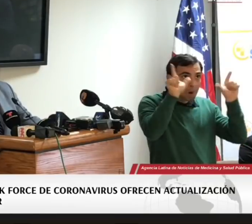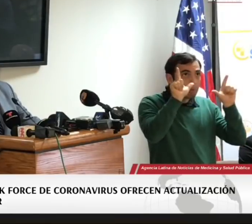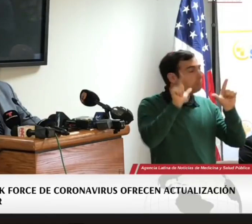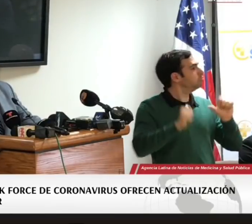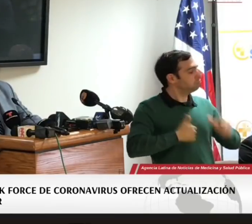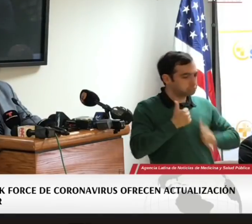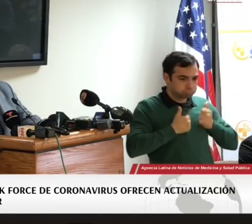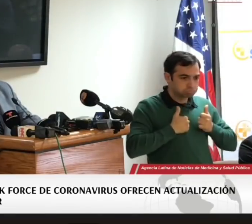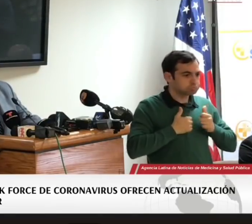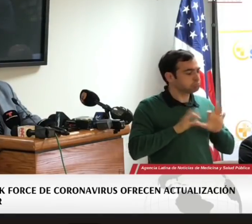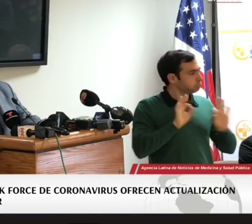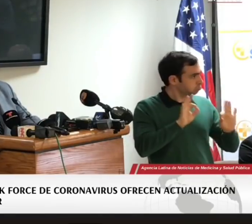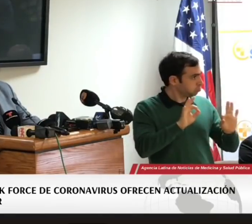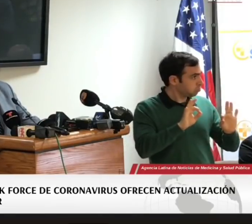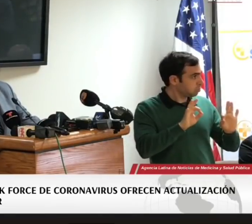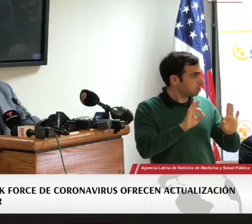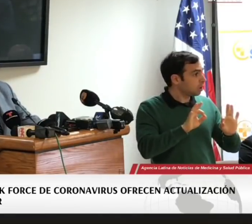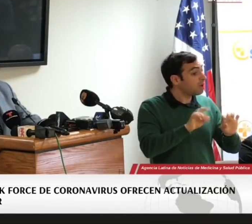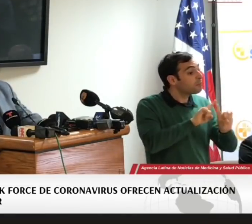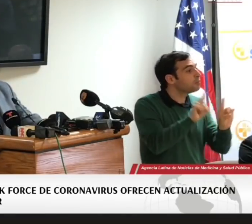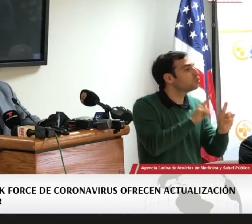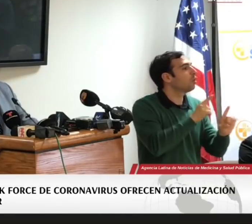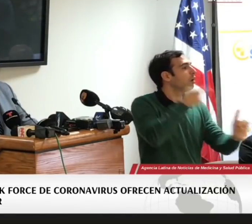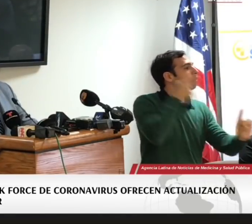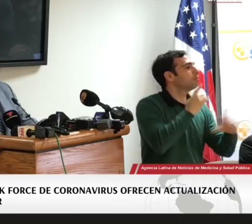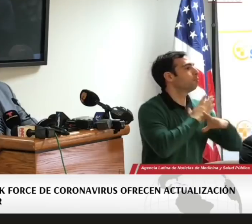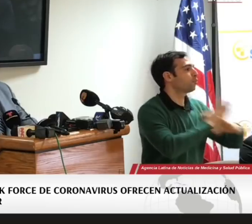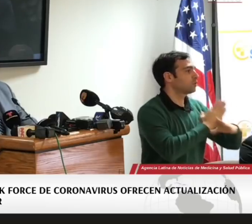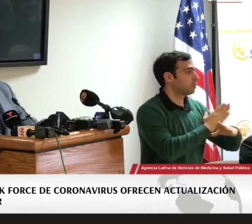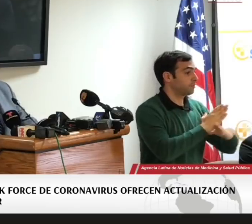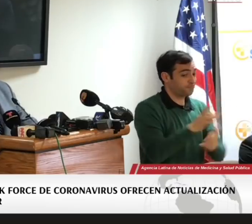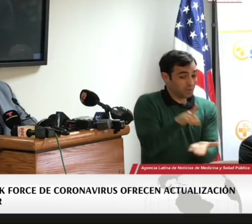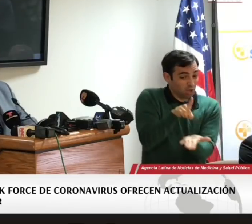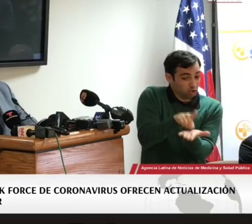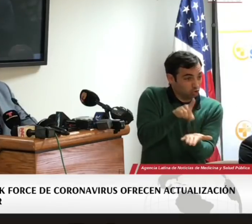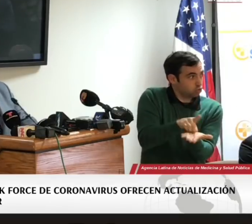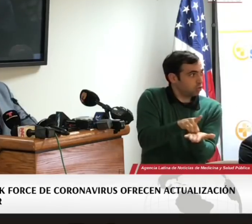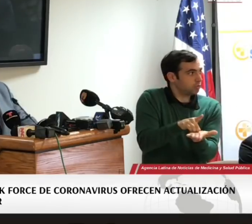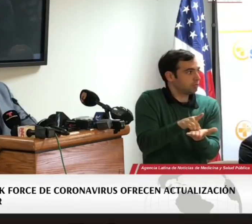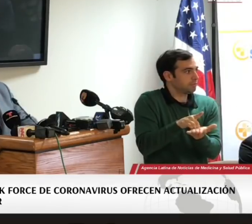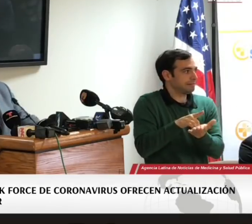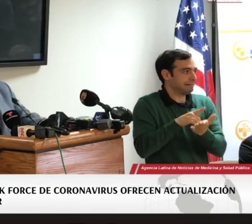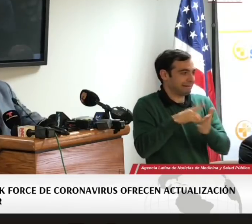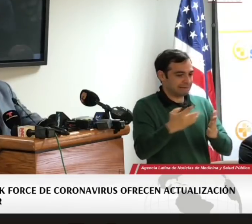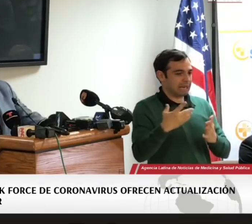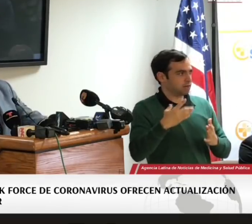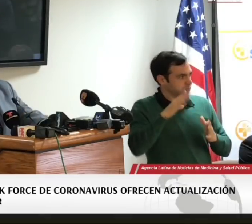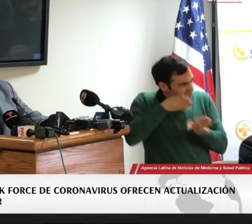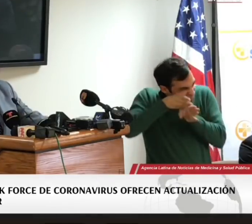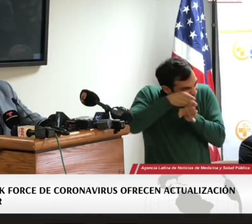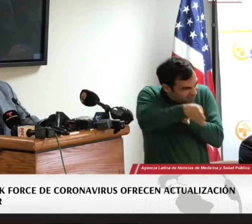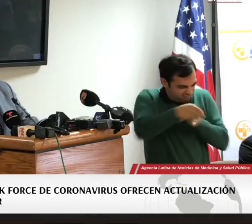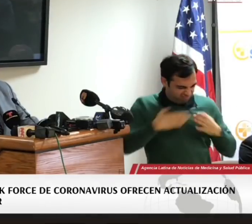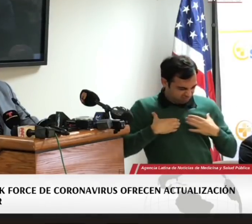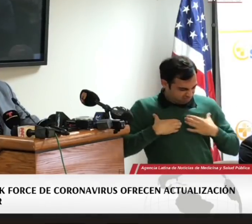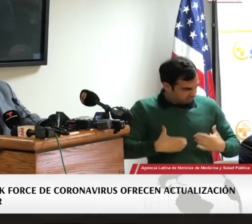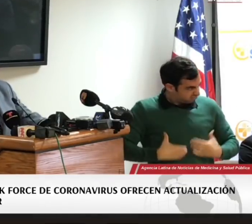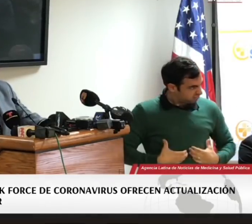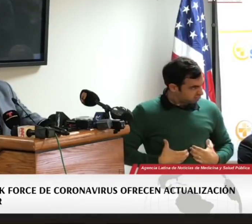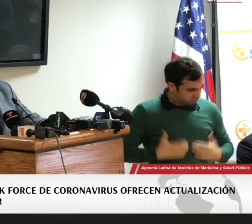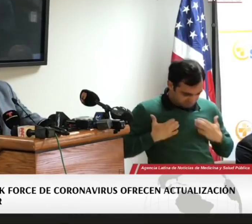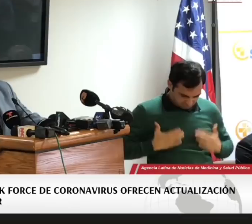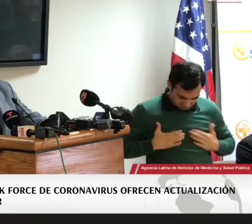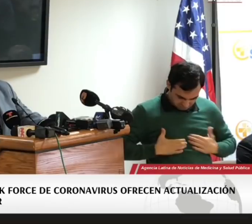y todo. Esto fue como una manera protectiva y el médico es el que atiende el neumólogo, pensó que es mejor tenerla en